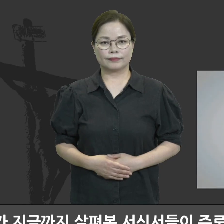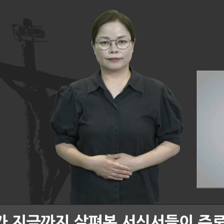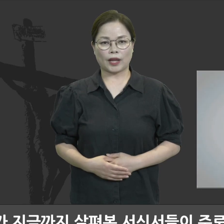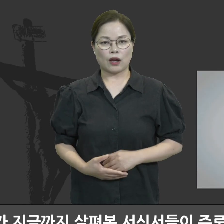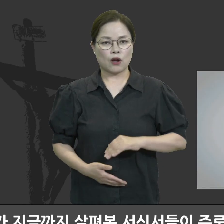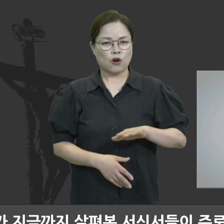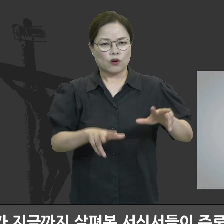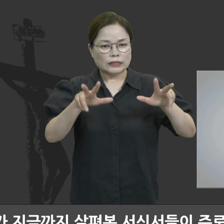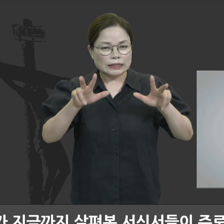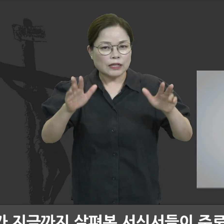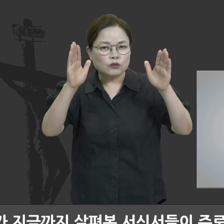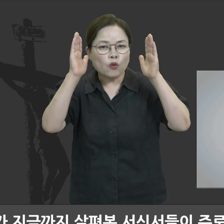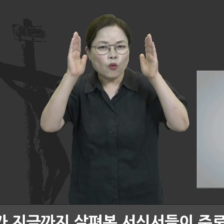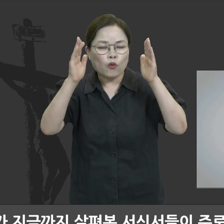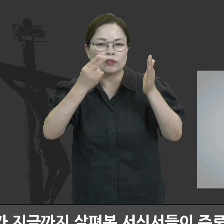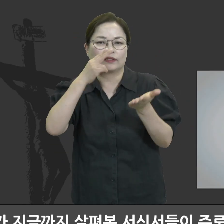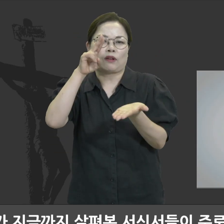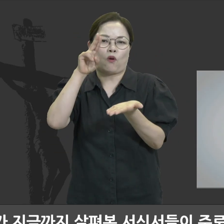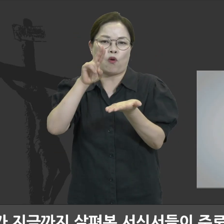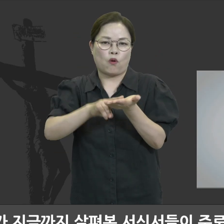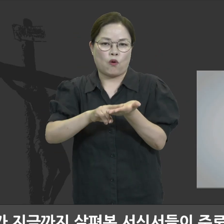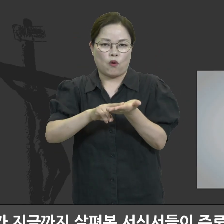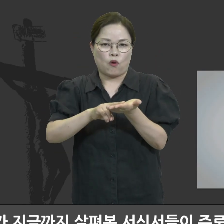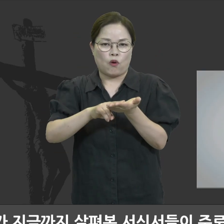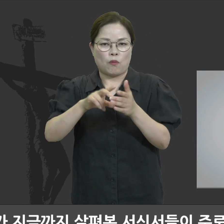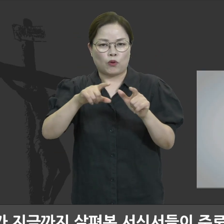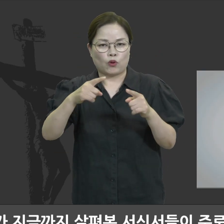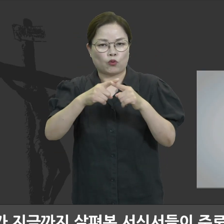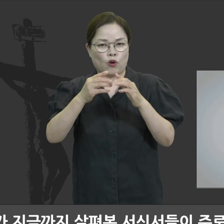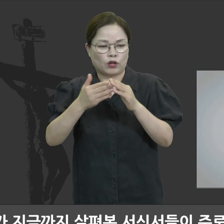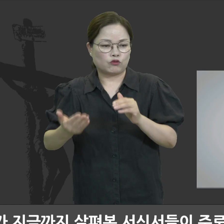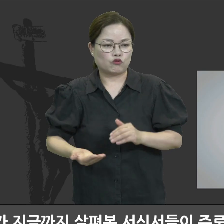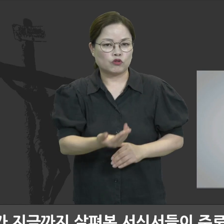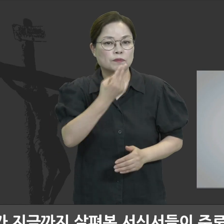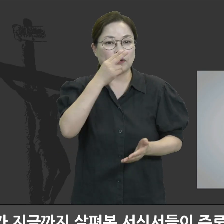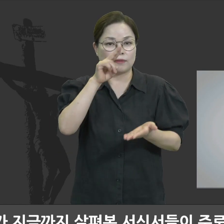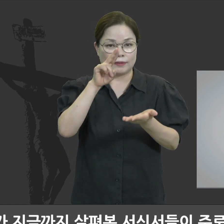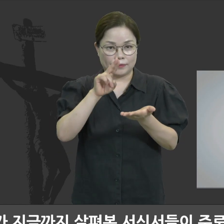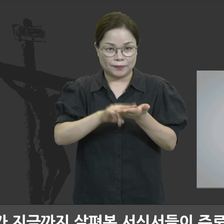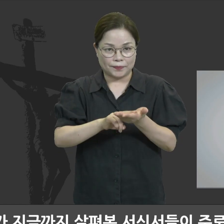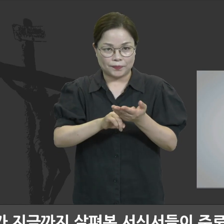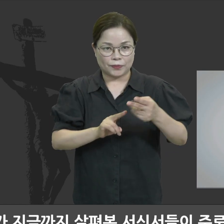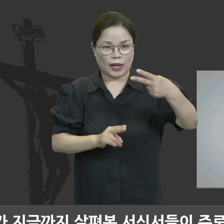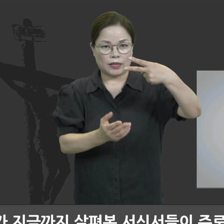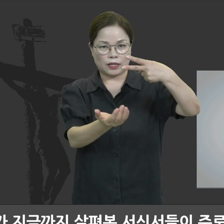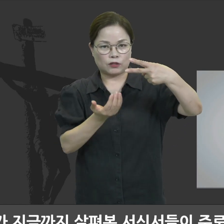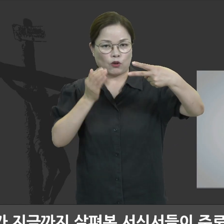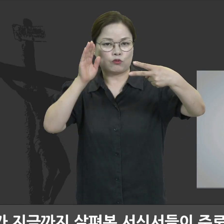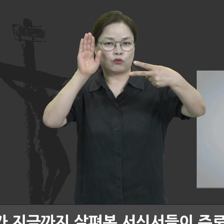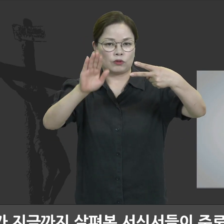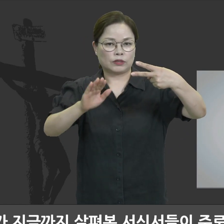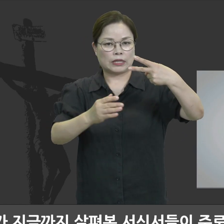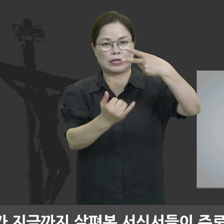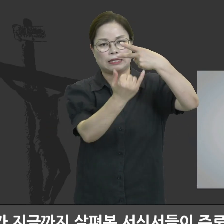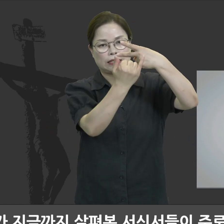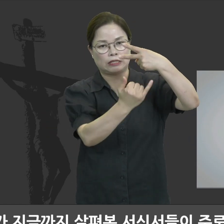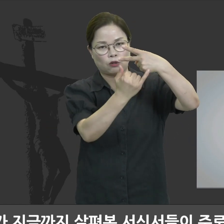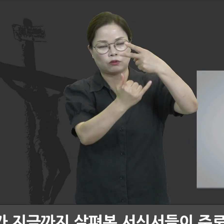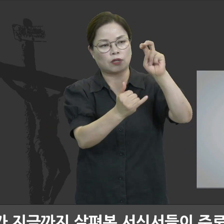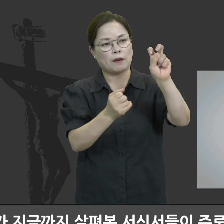우리가 지금까지 살펴본 서신서들이 주로 교회에게 주는 편지였다면 디모데 전후서와